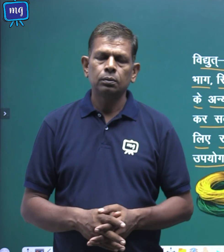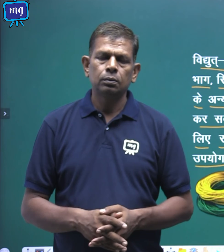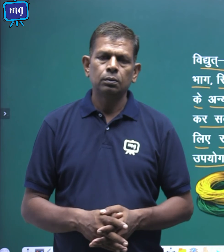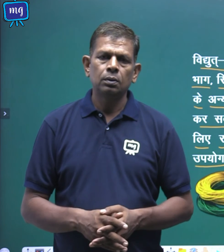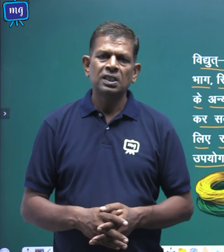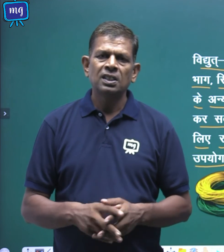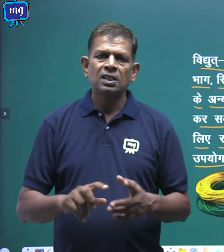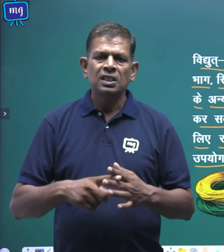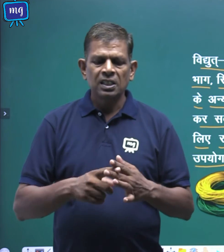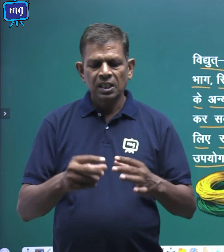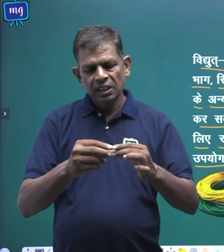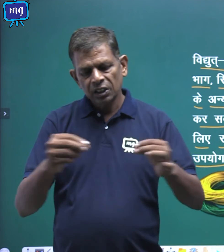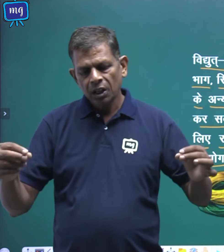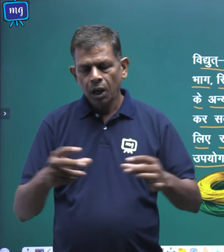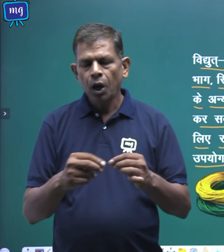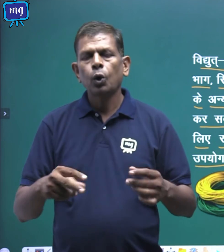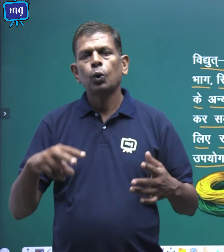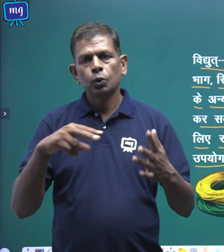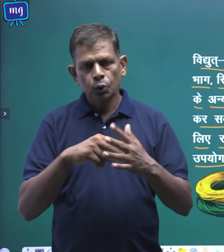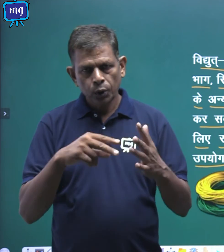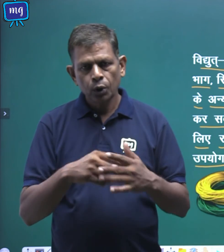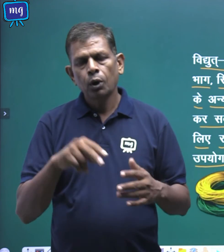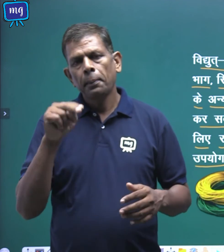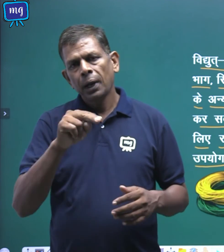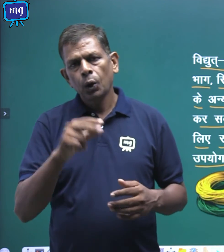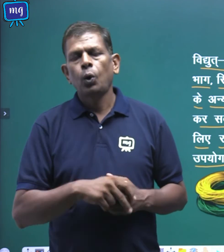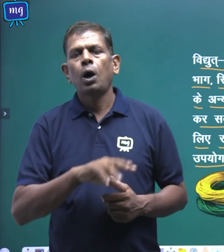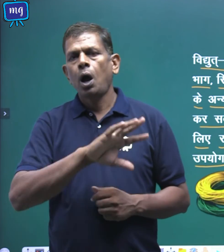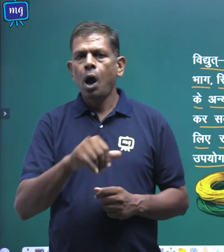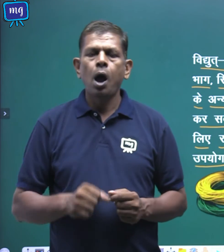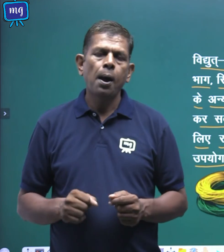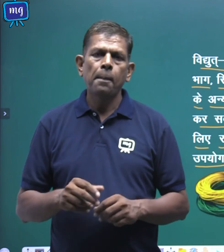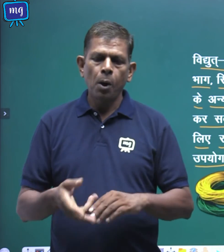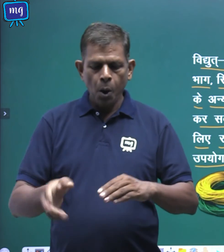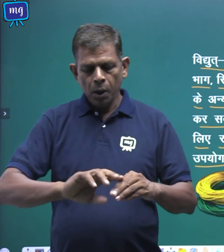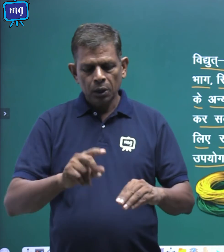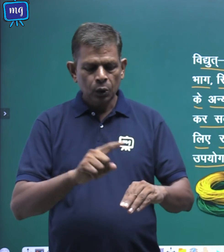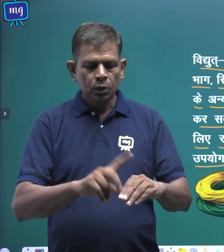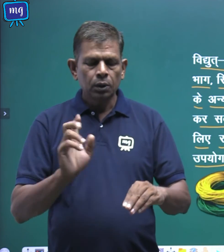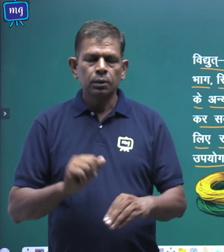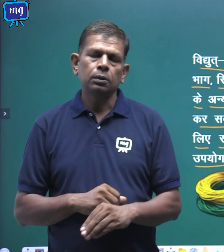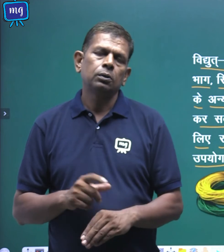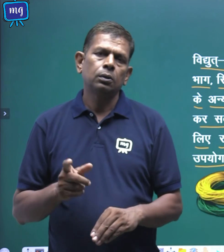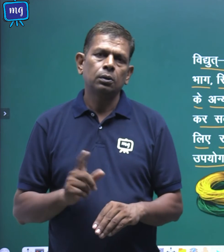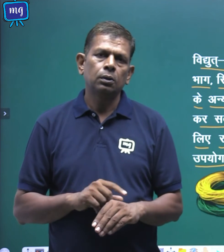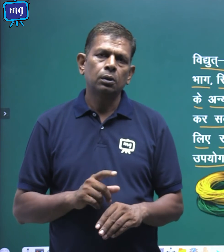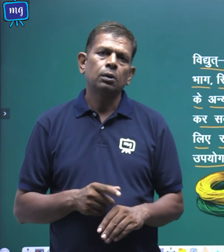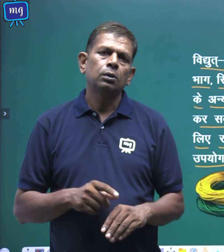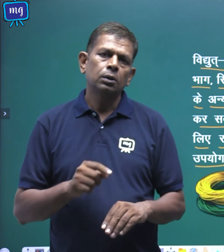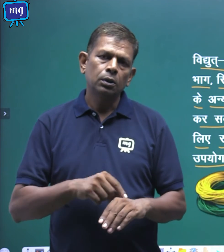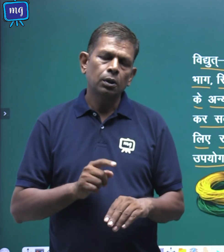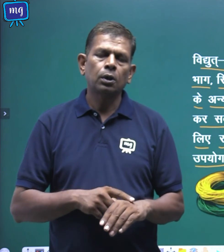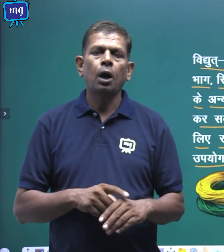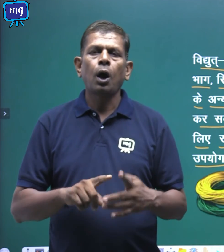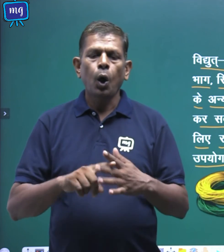तारों को, सॉकेट को, प्लग को हम बाहर से छूते हैं ना, तो ये तो विद्युत रोधी